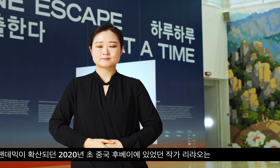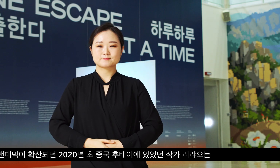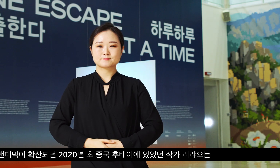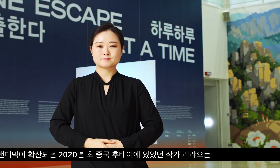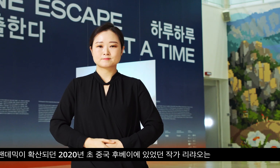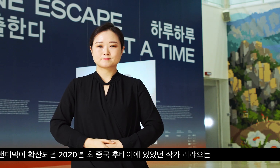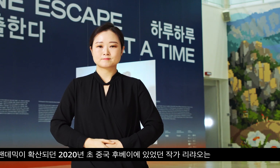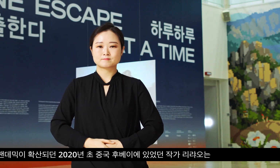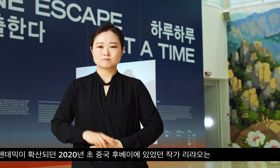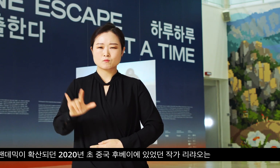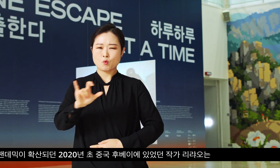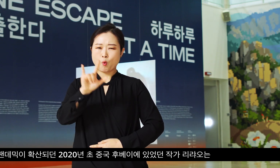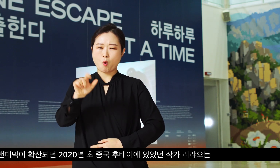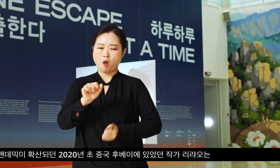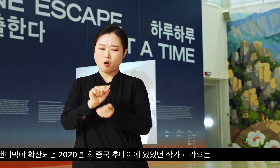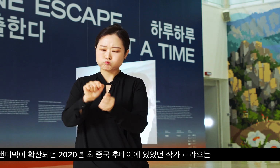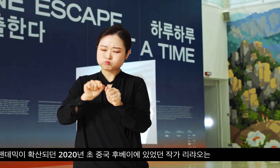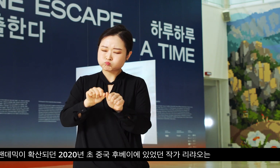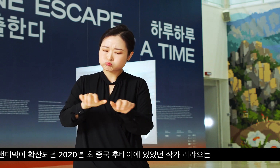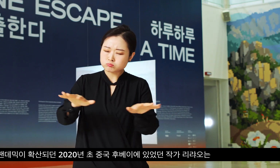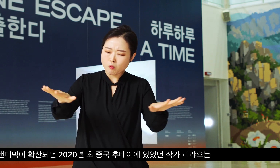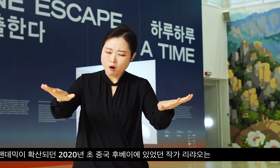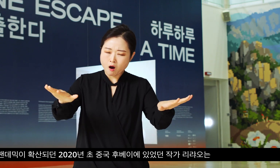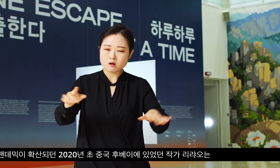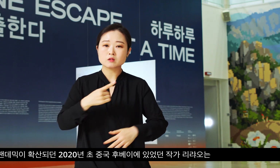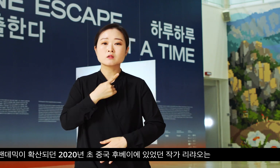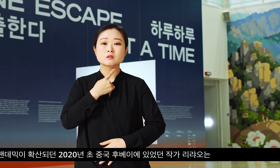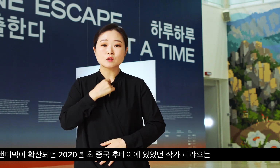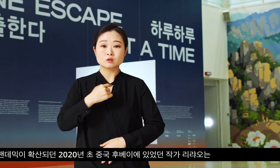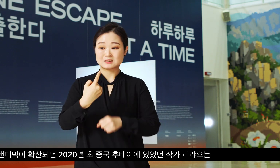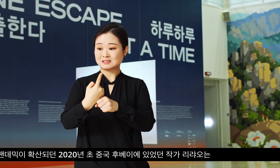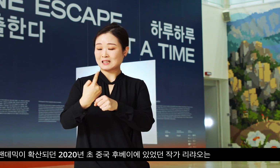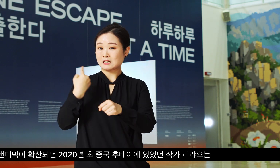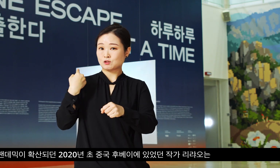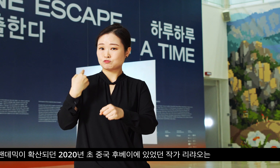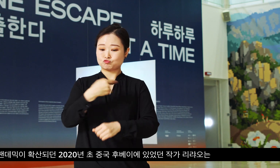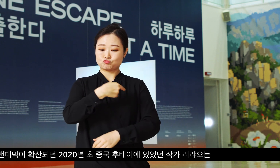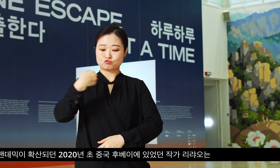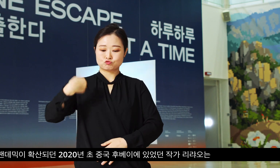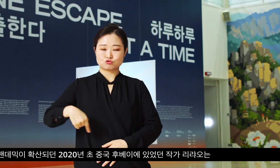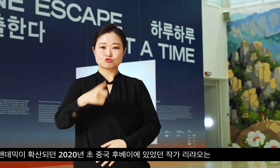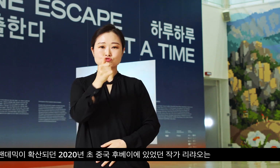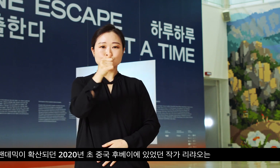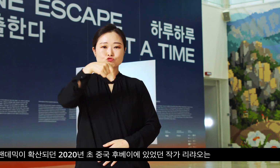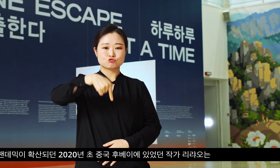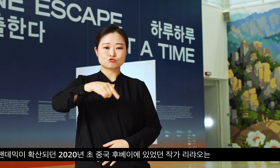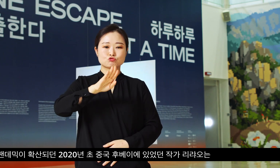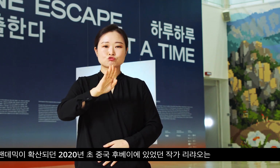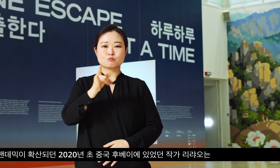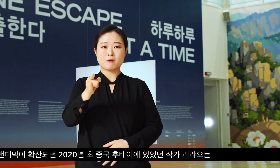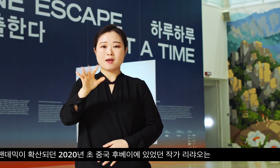팬데믹이 확산되던 2020년 초, 중국 후베이에 있었던 작가 리리아오는